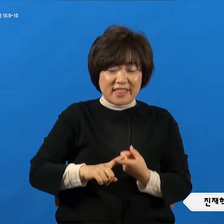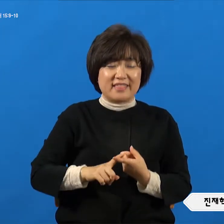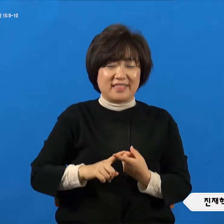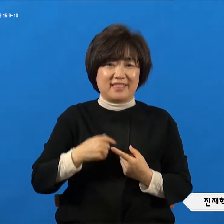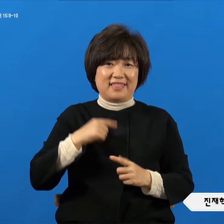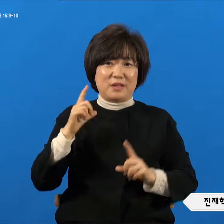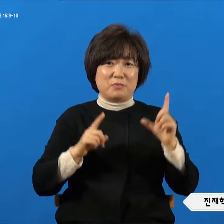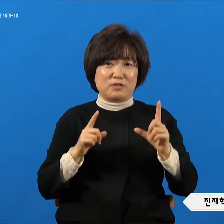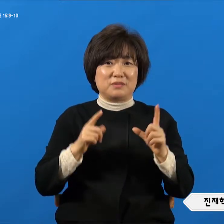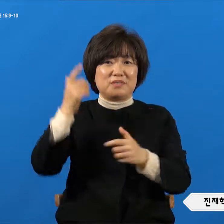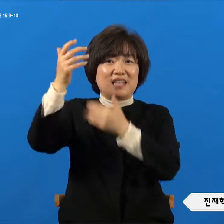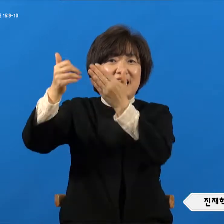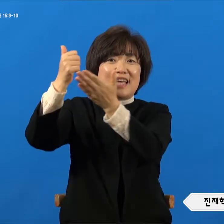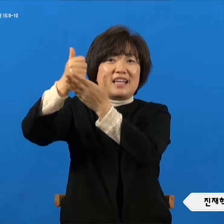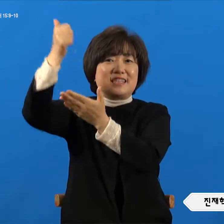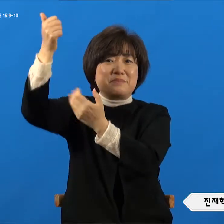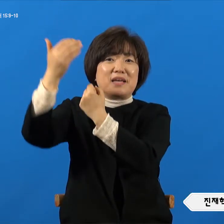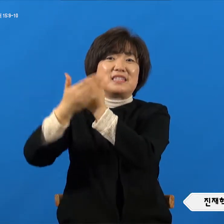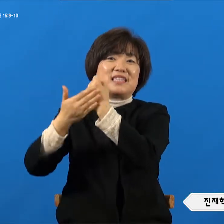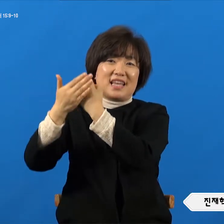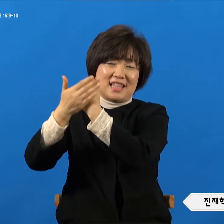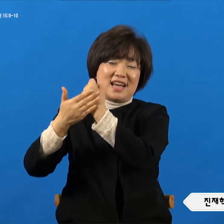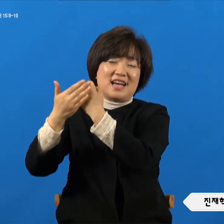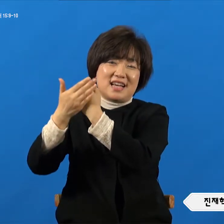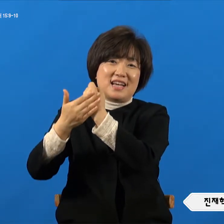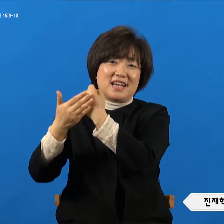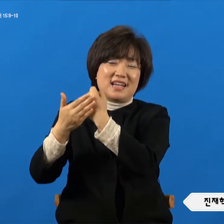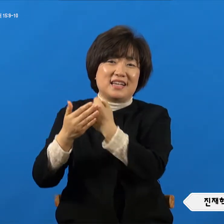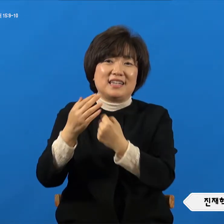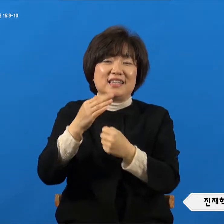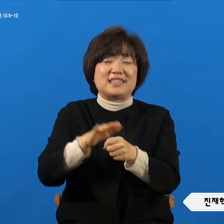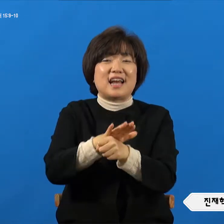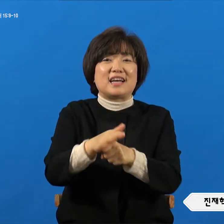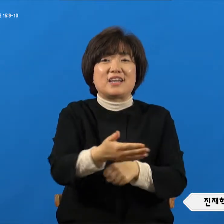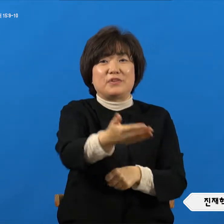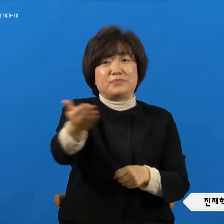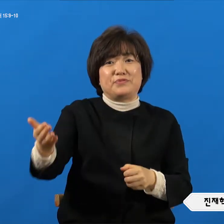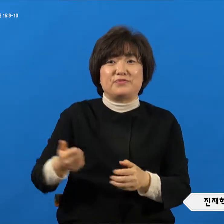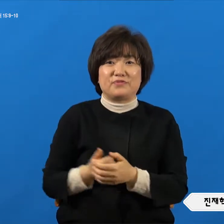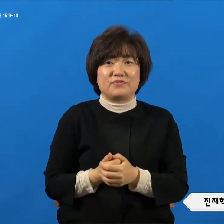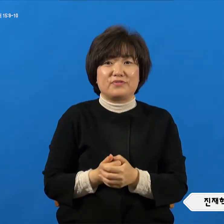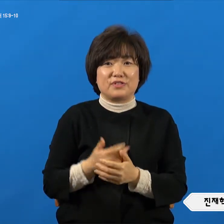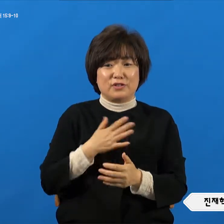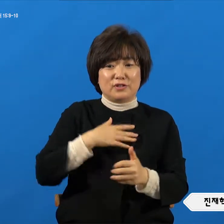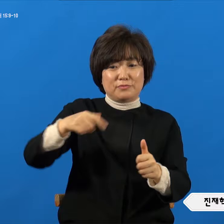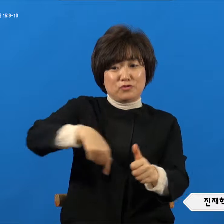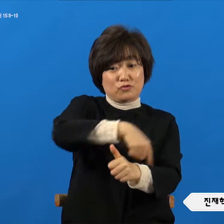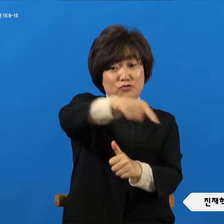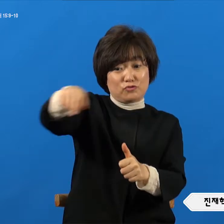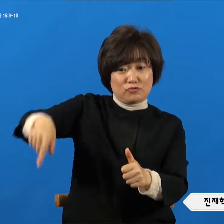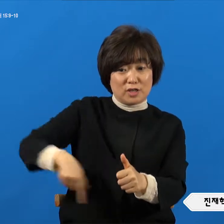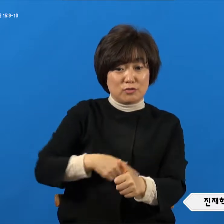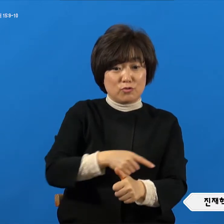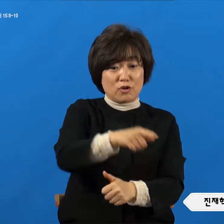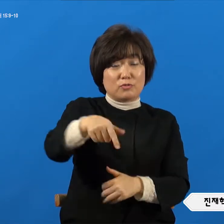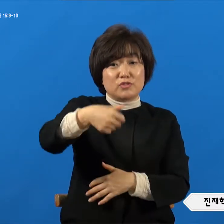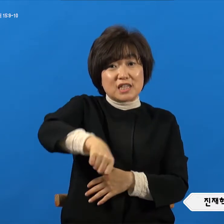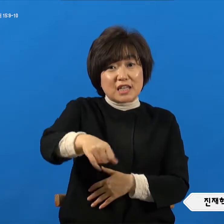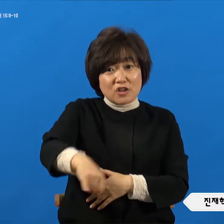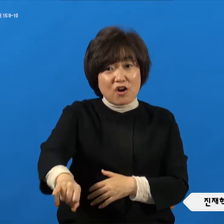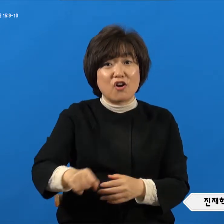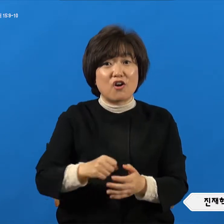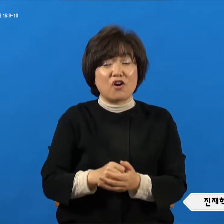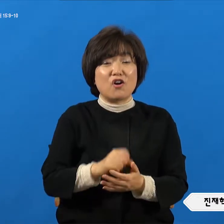것이 하나님의 은혜라. 사랑의 여러분, 우리 주위에도 우리